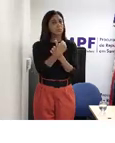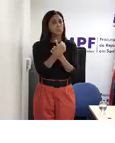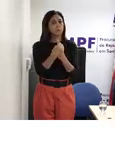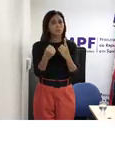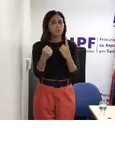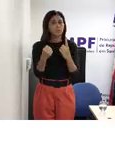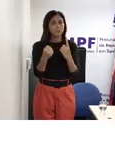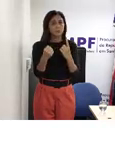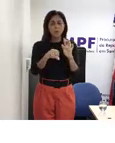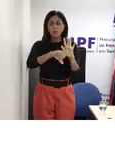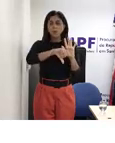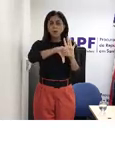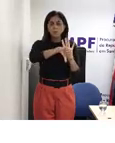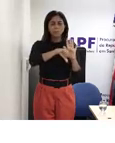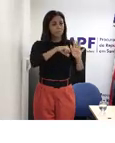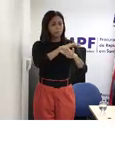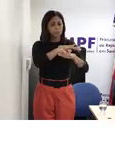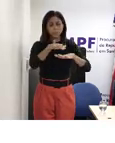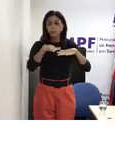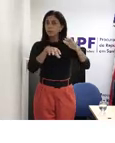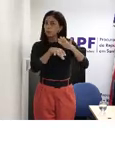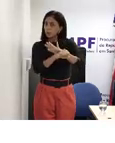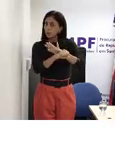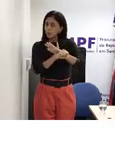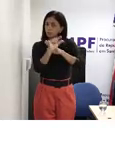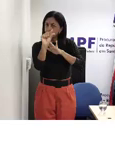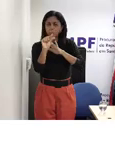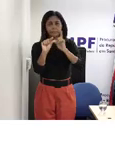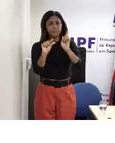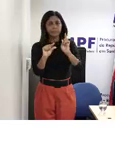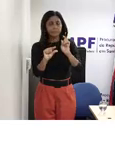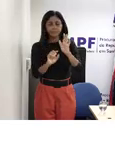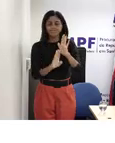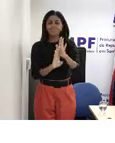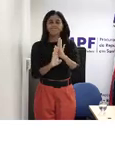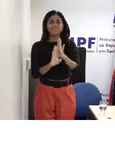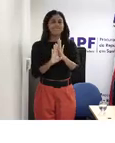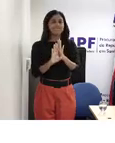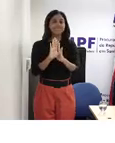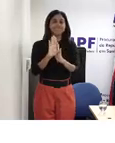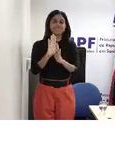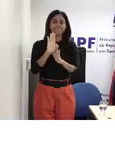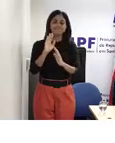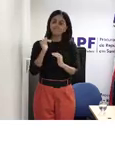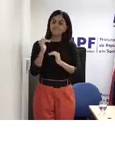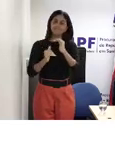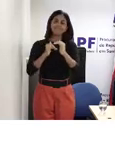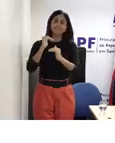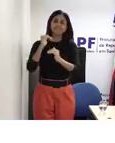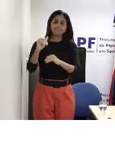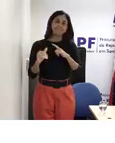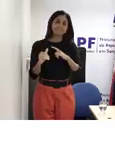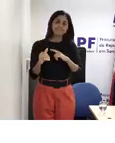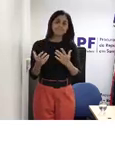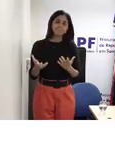velocidade já tenho quase certeza tá ok e qual é o detalhe eu vou trazer aqui alguns casos eu